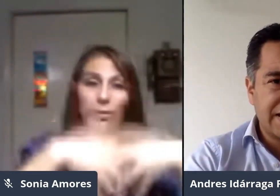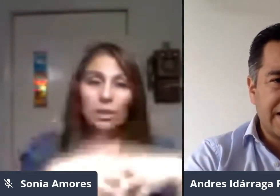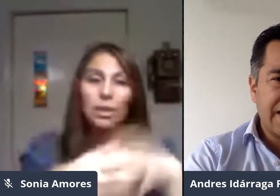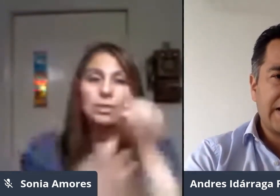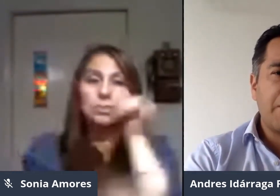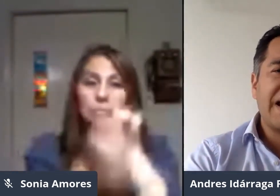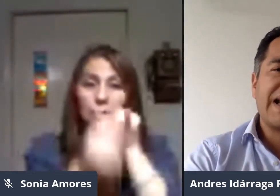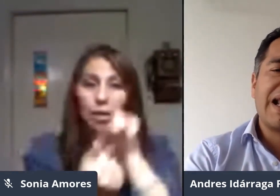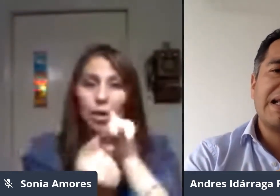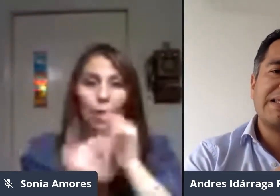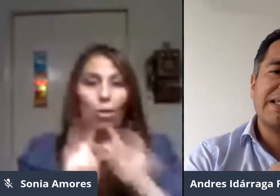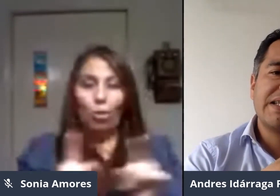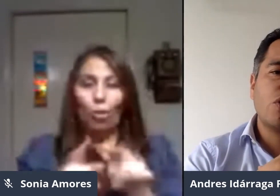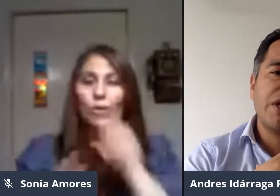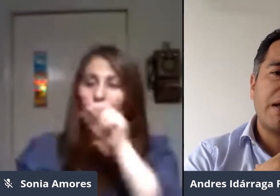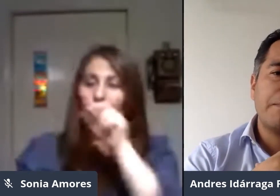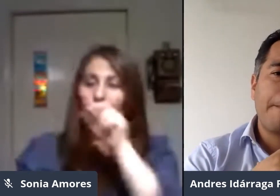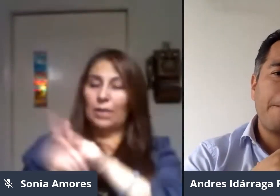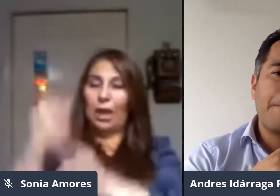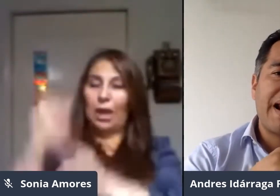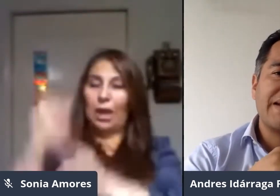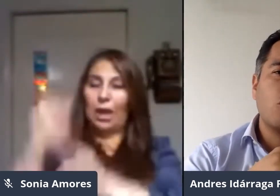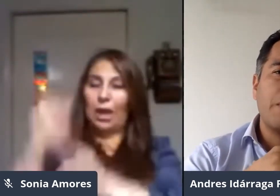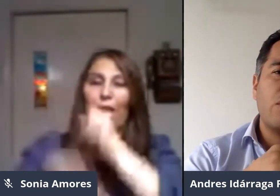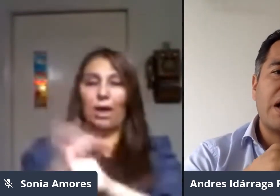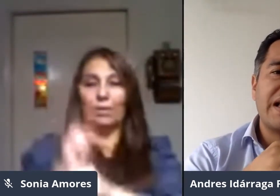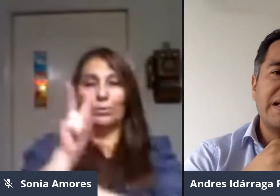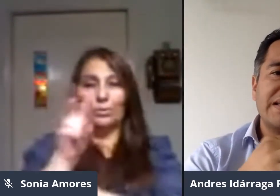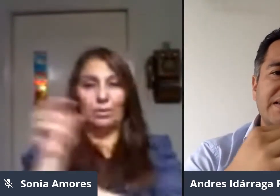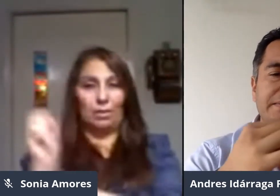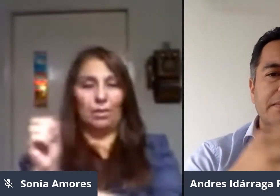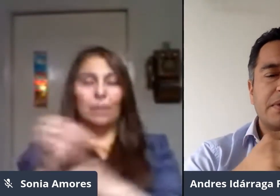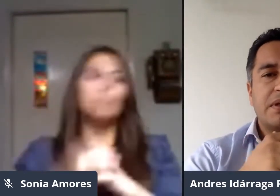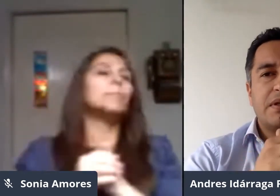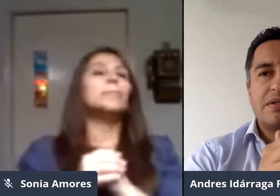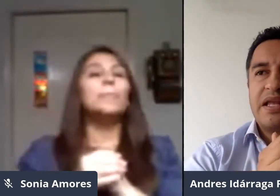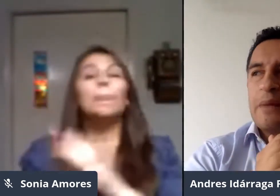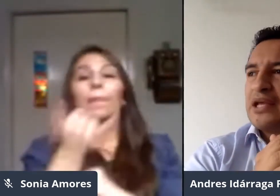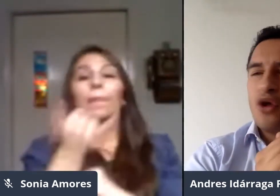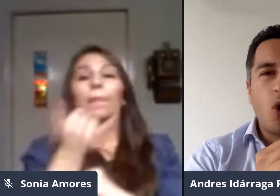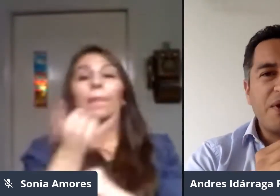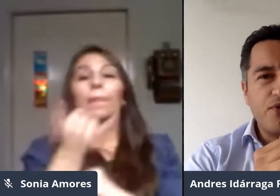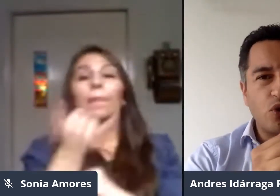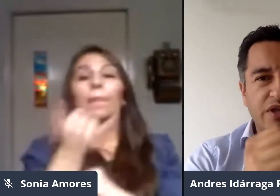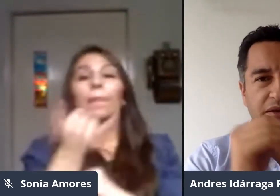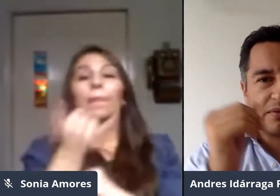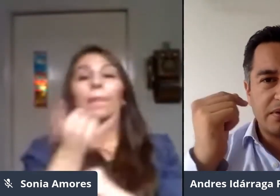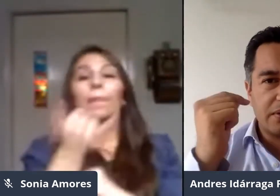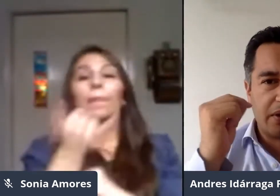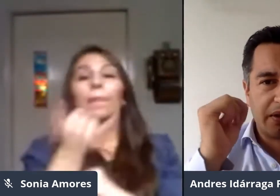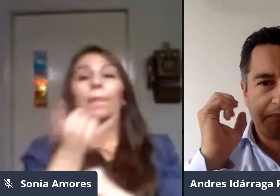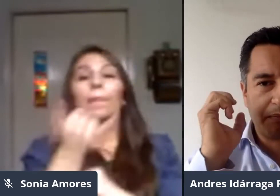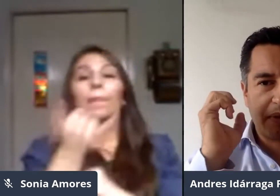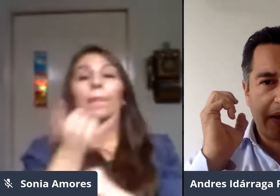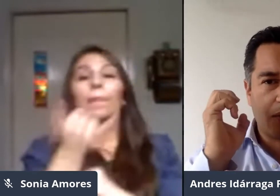70. De tal manera que la distancia social para resolver una crisis, diría Mignolo, bifronte